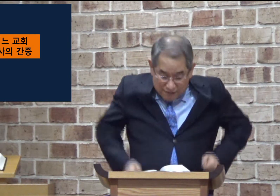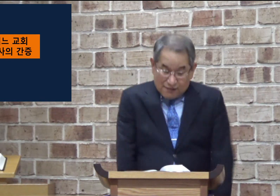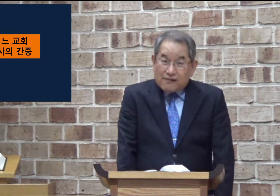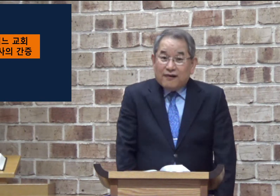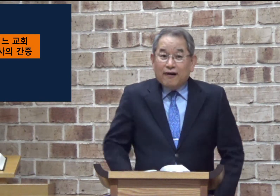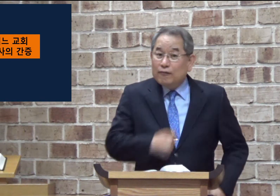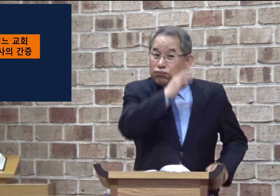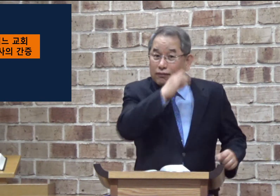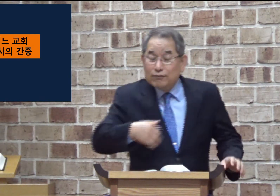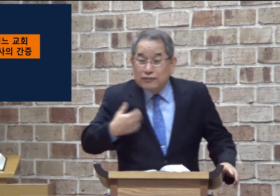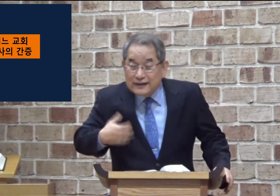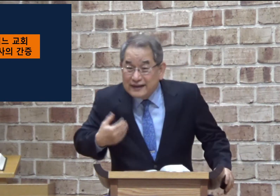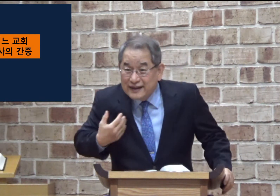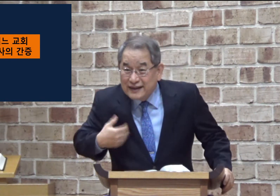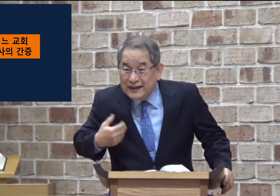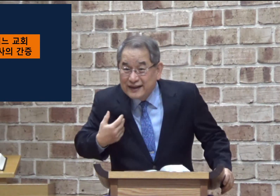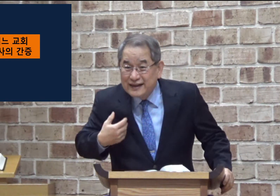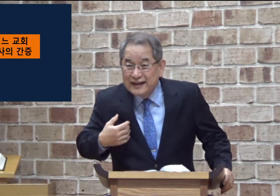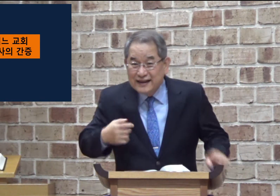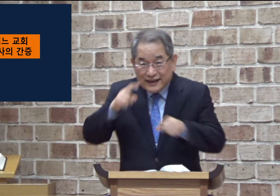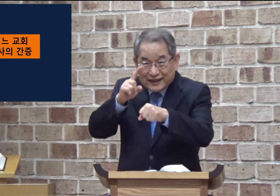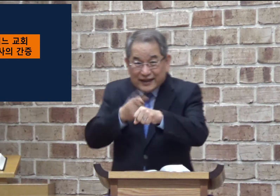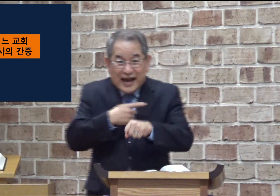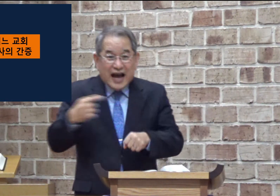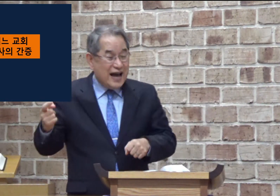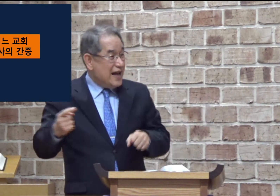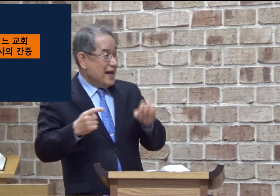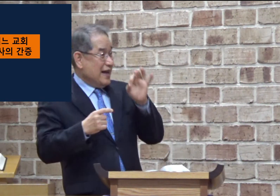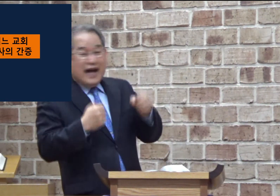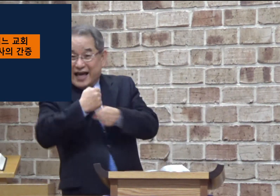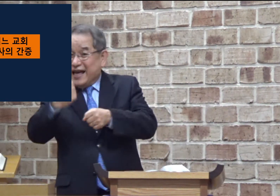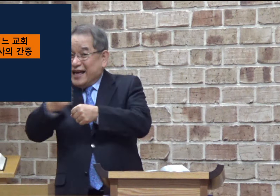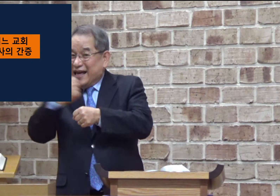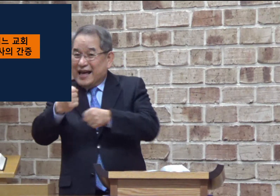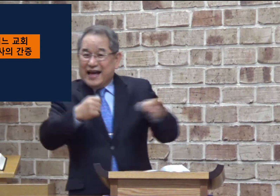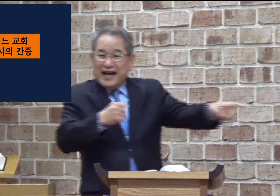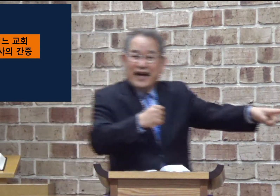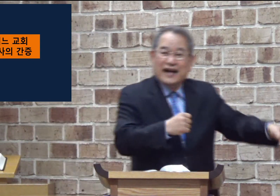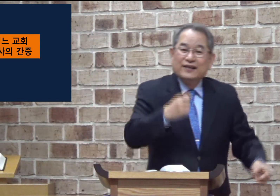집으로 이제 초대했는데 아들이 아무 데서나 바지를 내립니다.